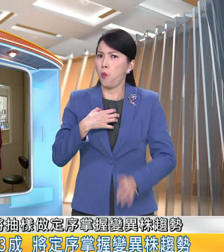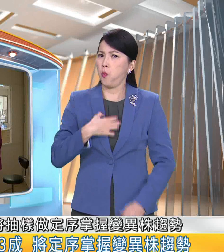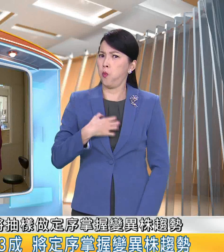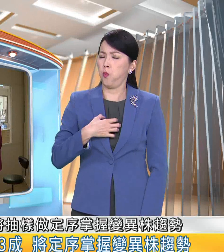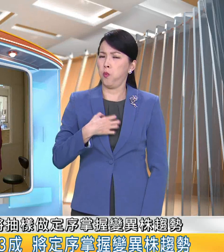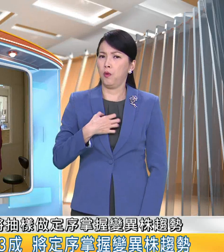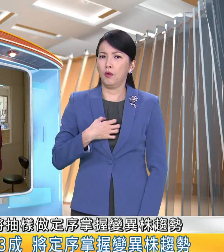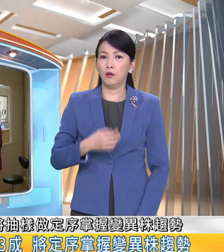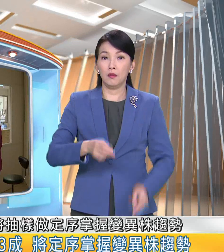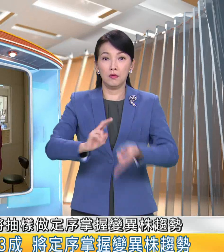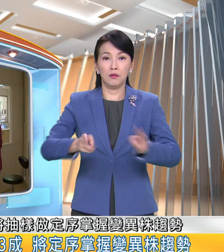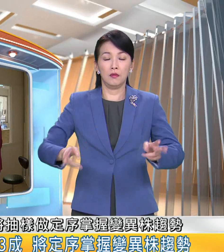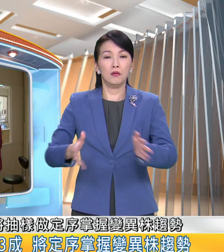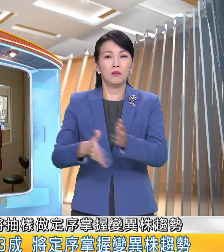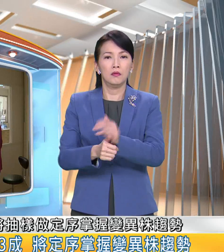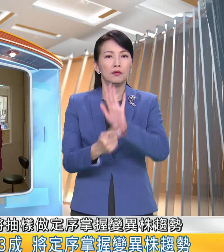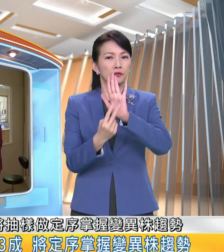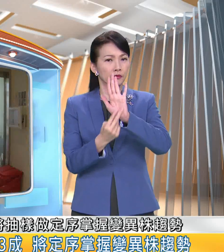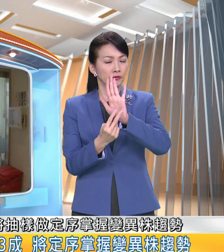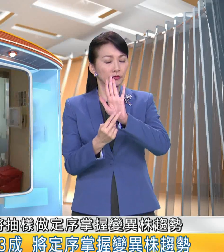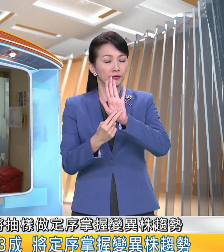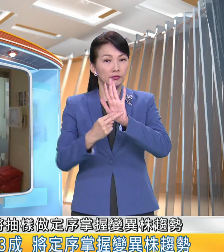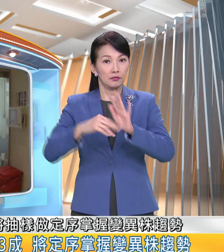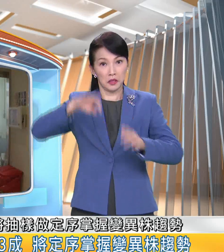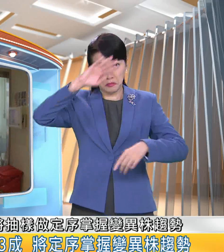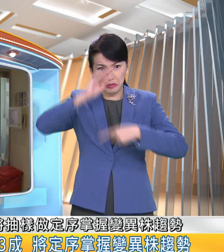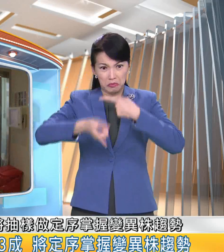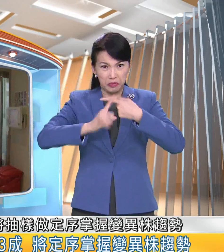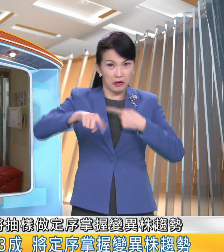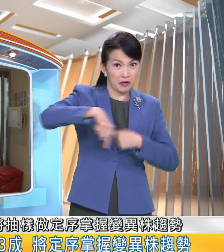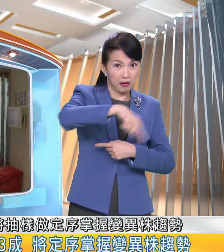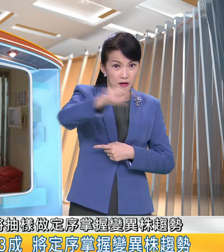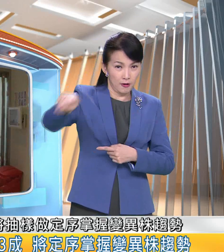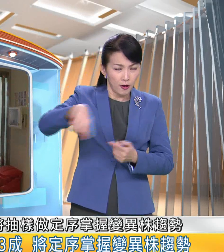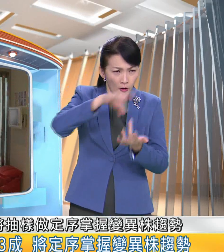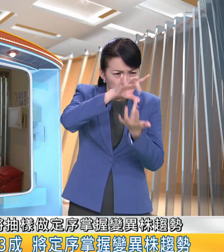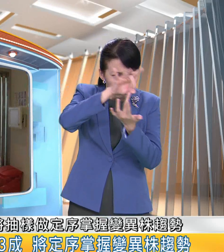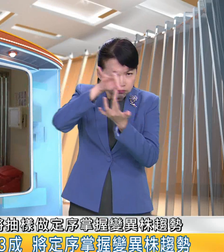中心表示將抽樣做定序掌握便利株的趨